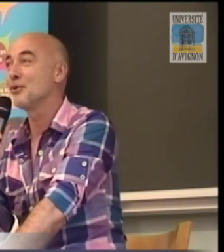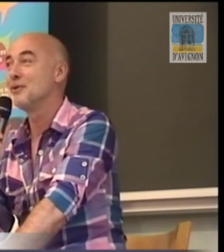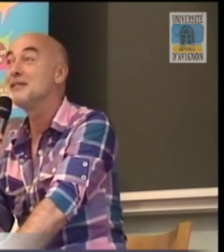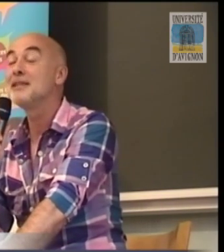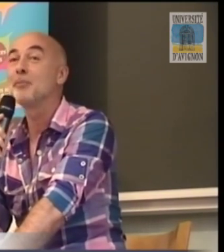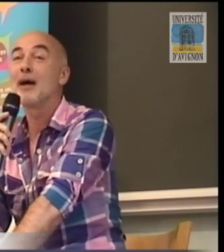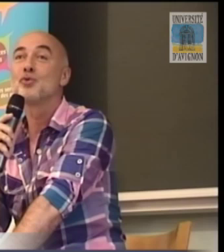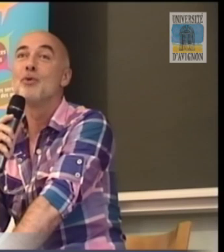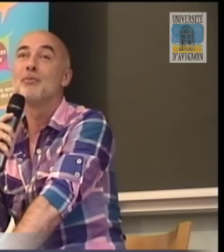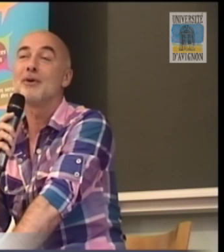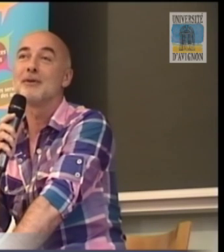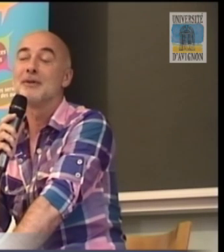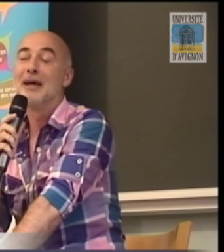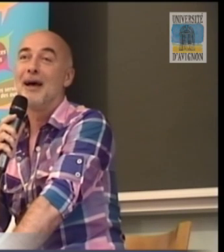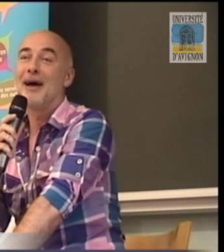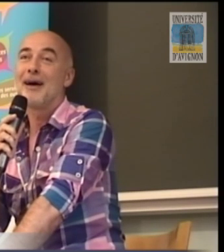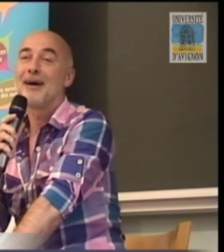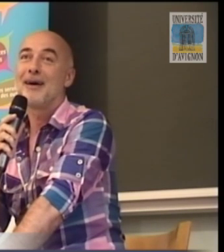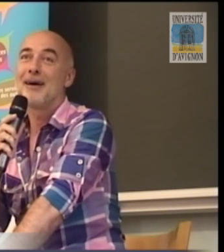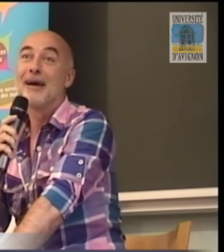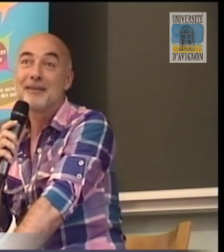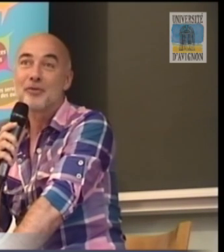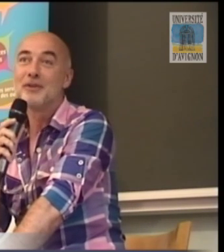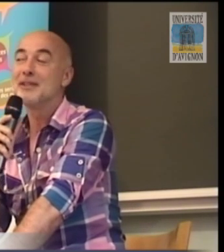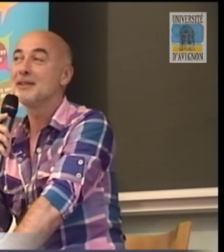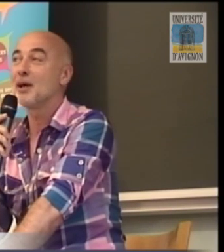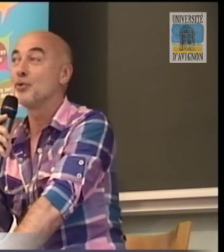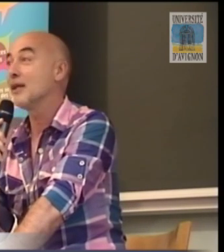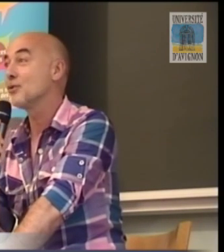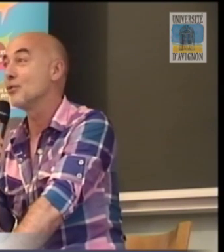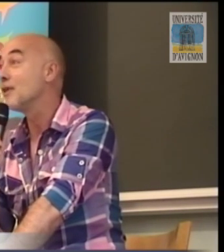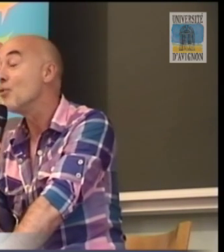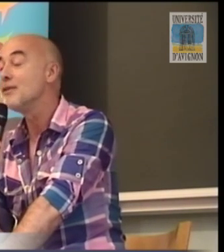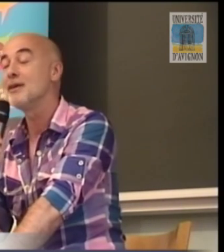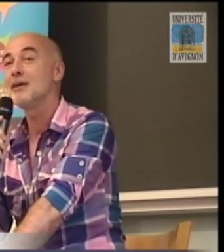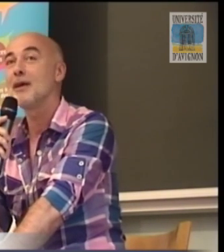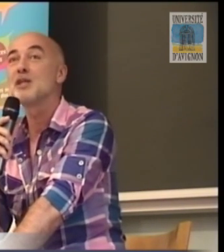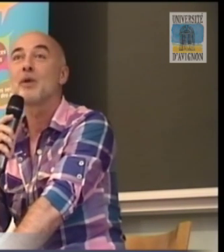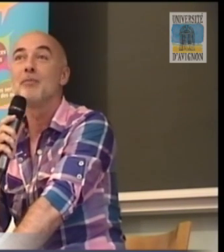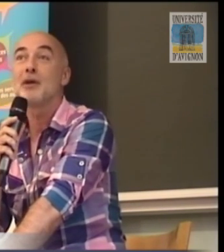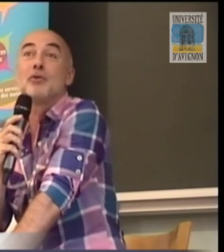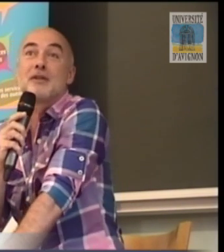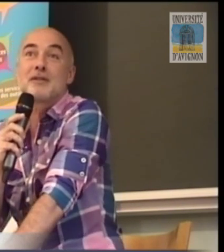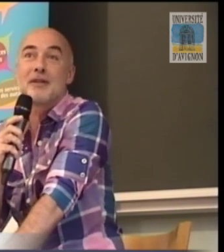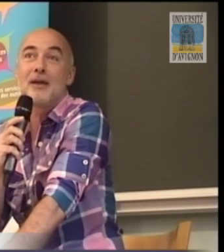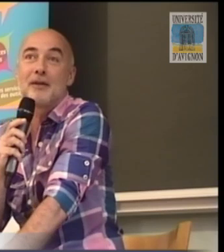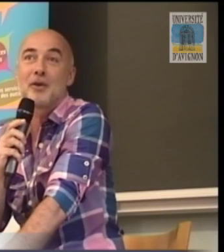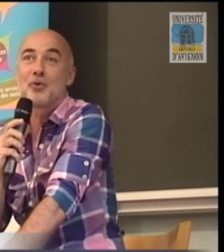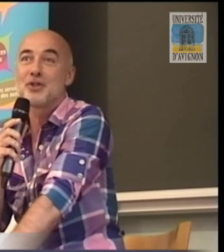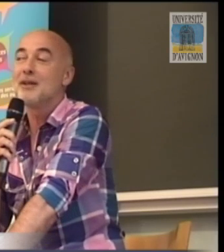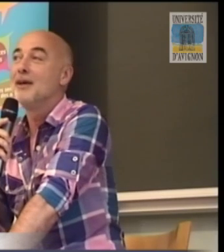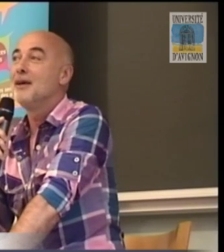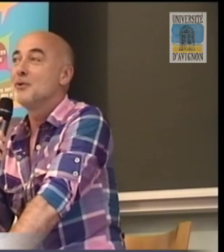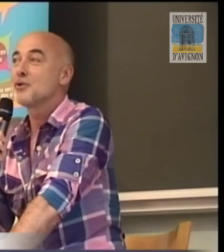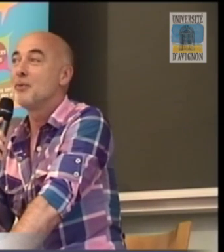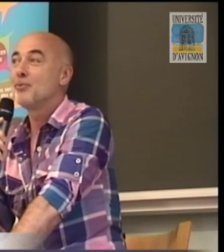Donc n'hésitez pas à tout moment à intervenir, à peut-être témoigner, exprimer, contester,